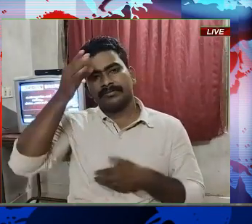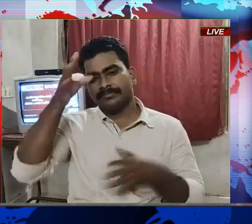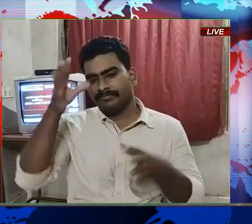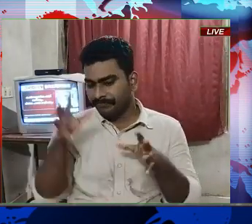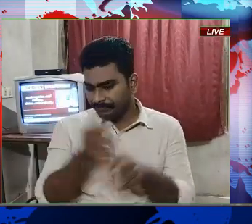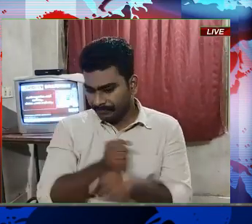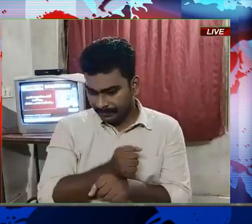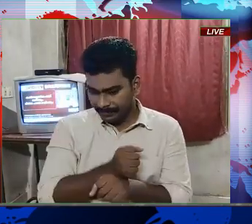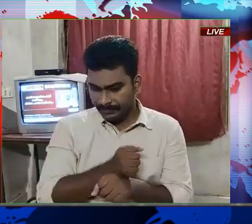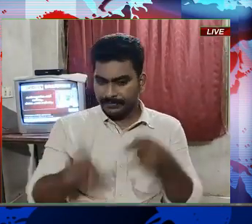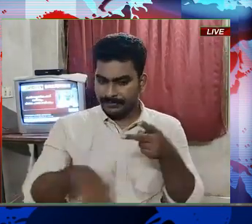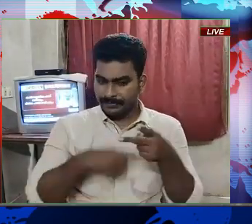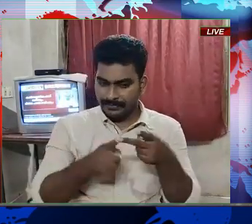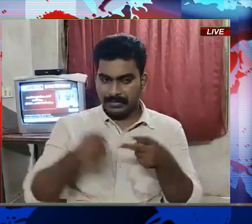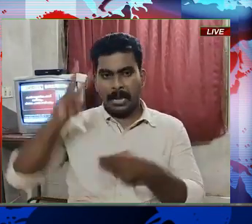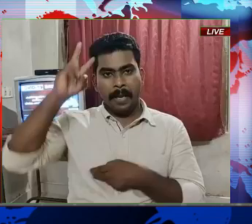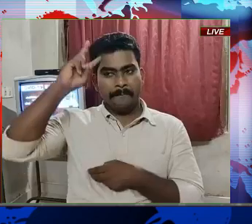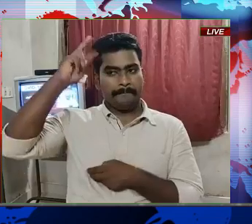ഇപ്പോൾ